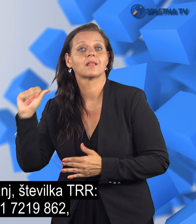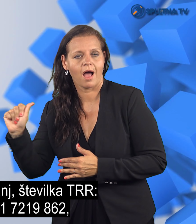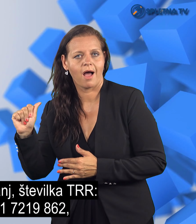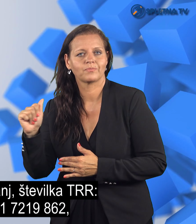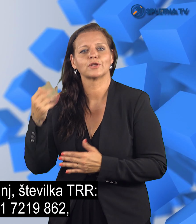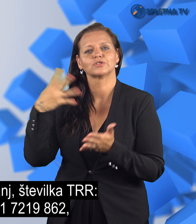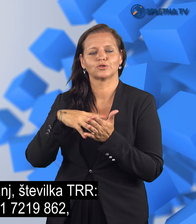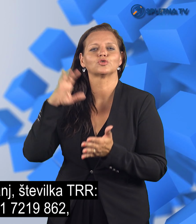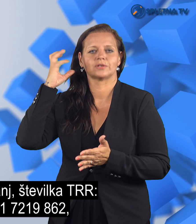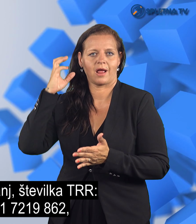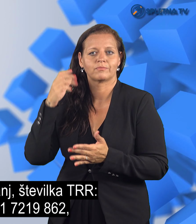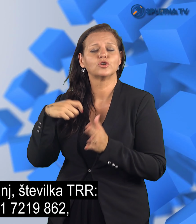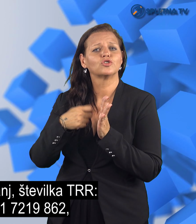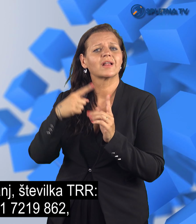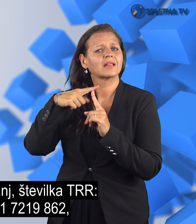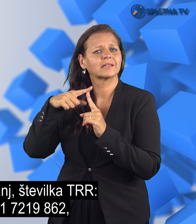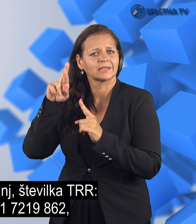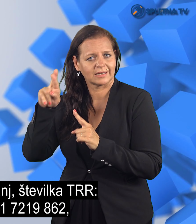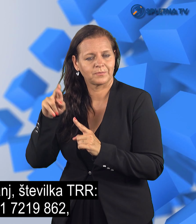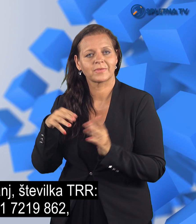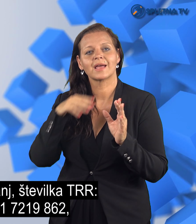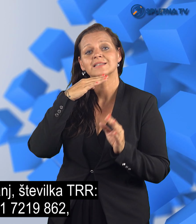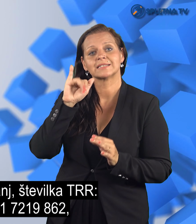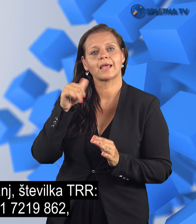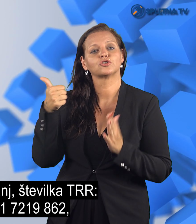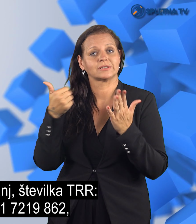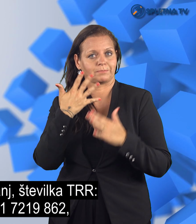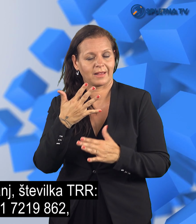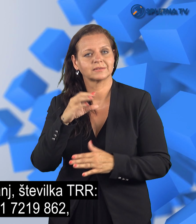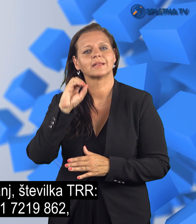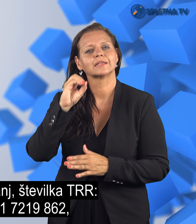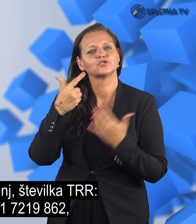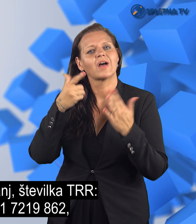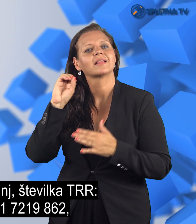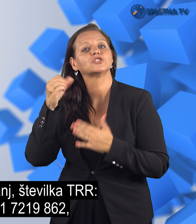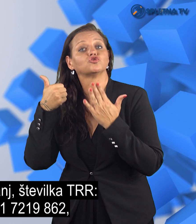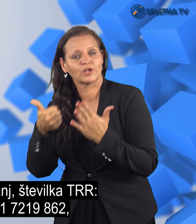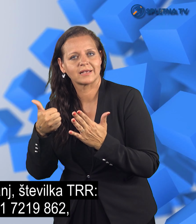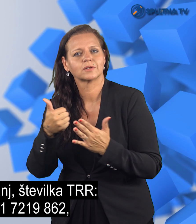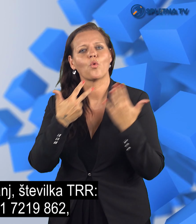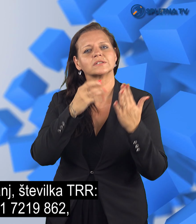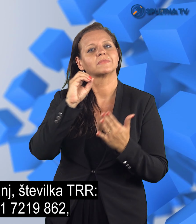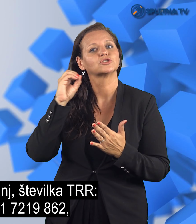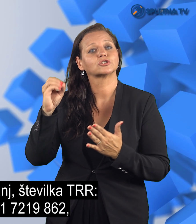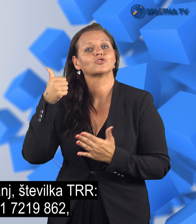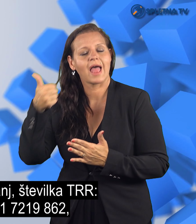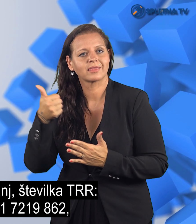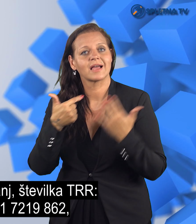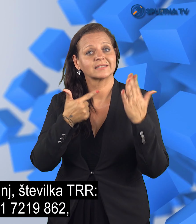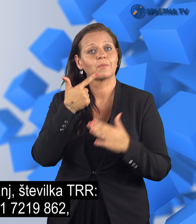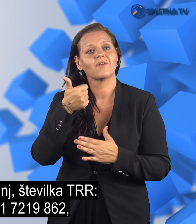Huje 23A 4000 Kranj, številka TRR-ja SI